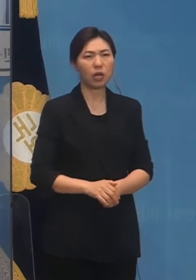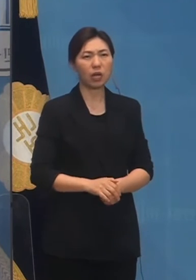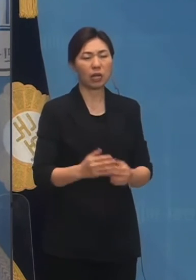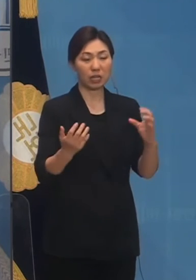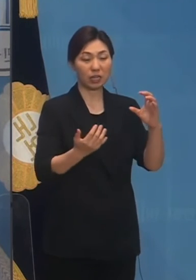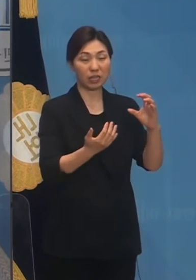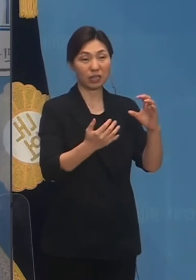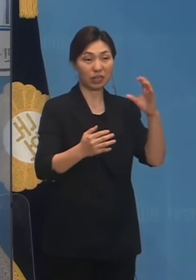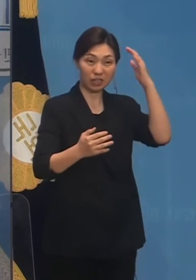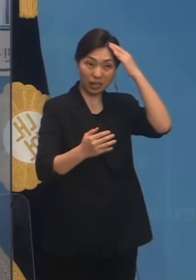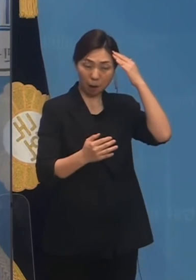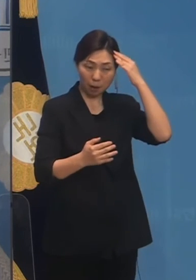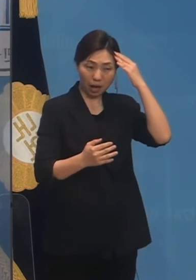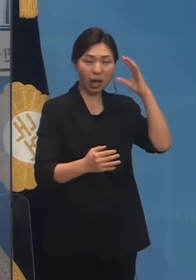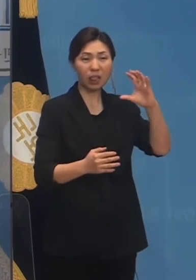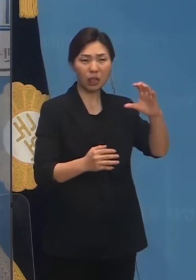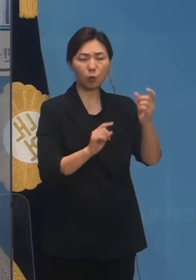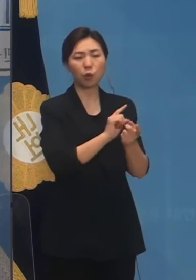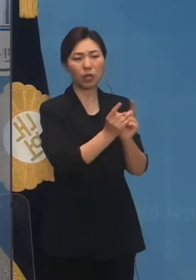힘쓰겠습니다.